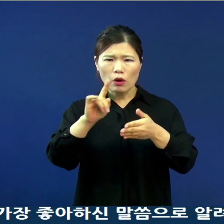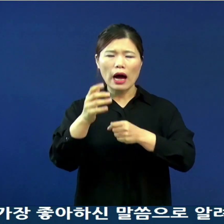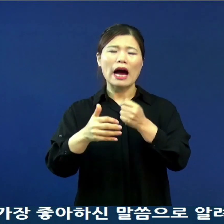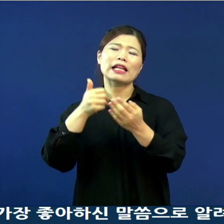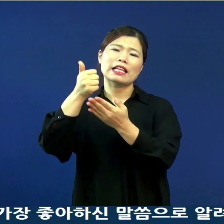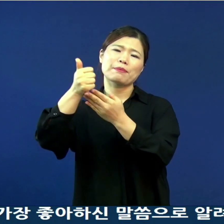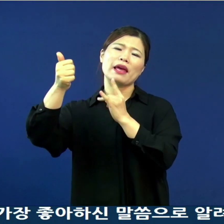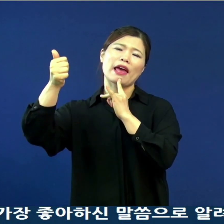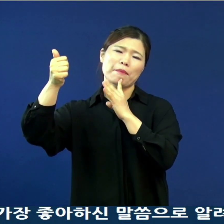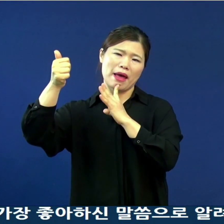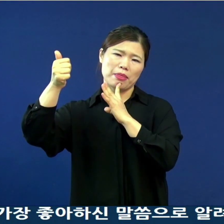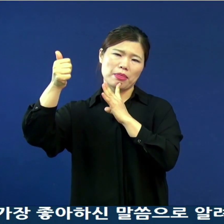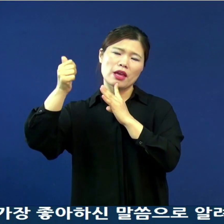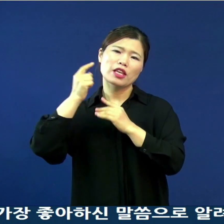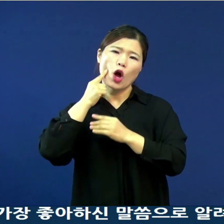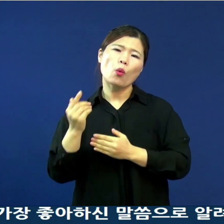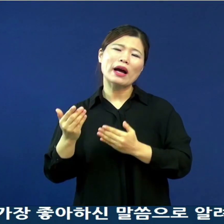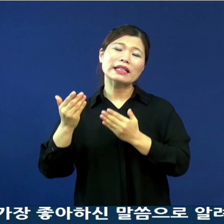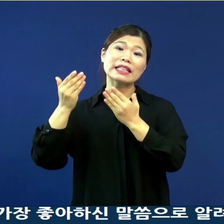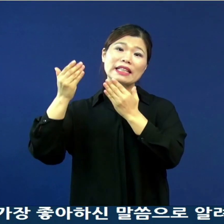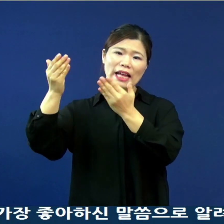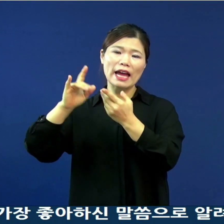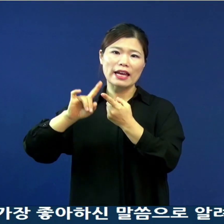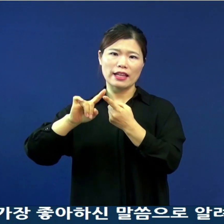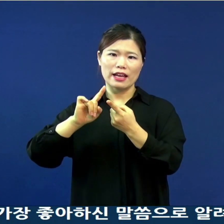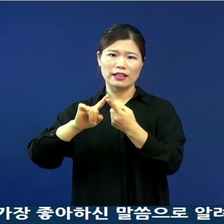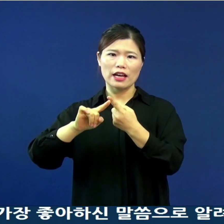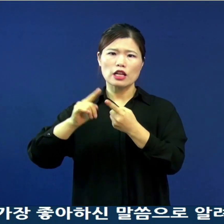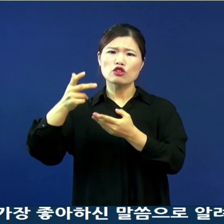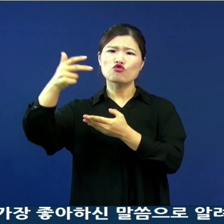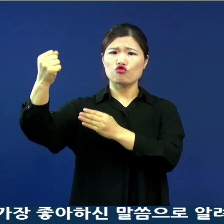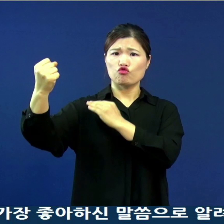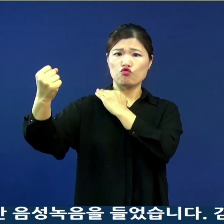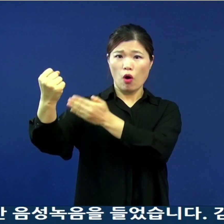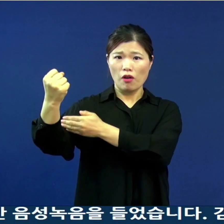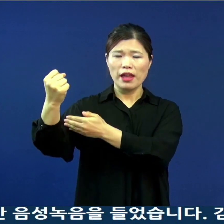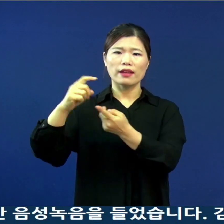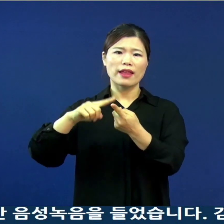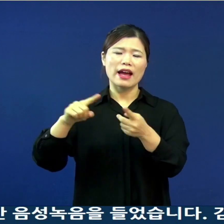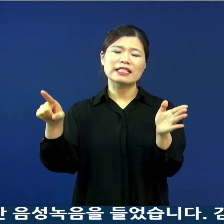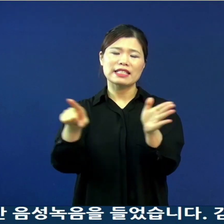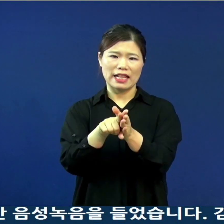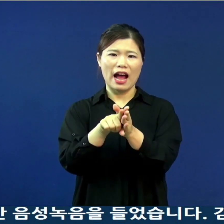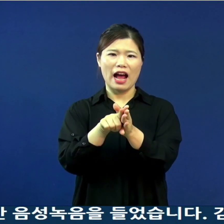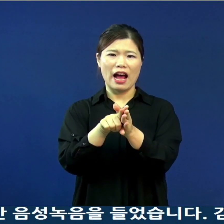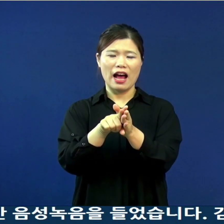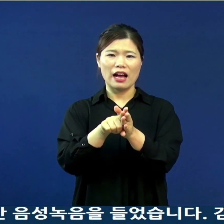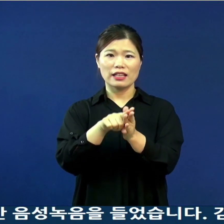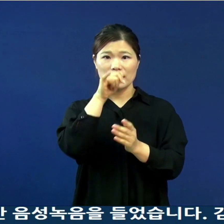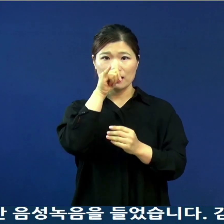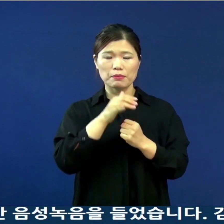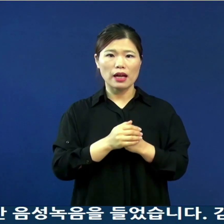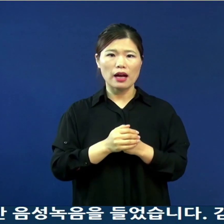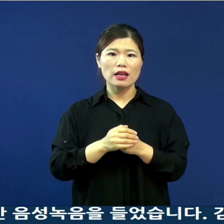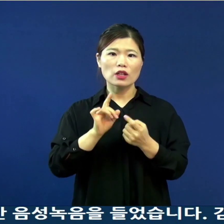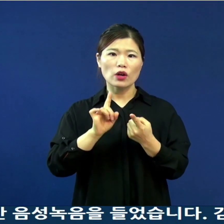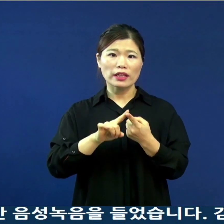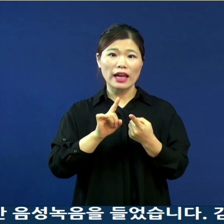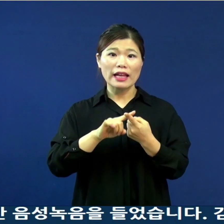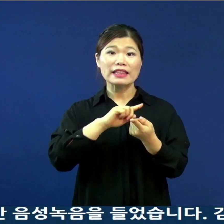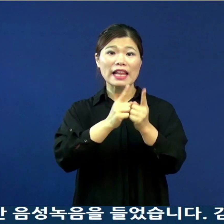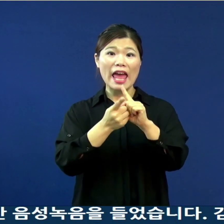영광을 돌린다라는 절대 주권의 신앙이었습니다. 이를 대변하는